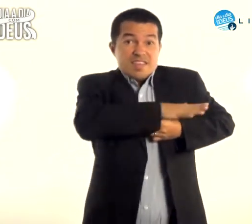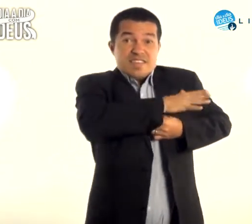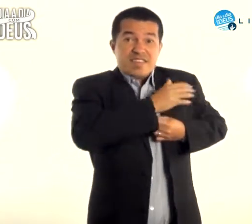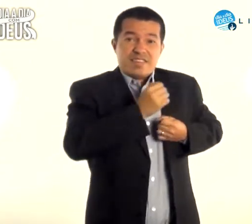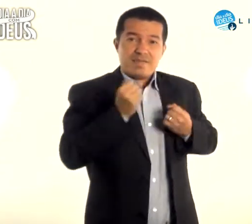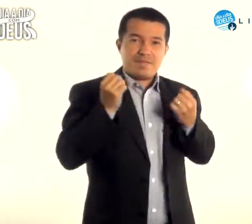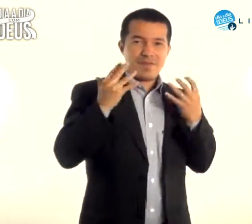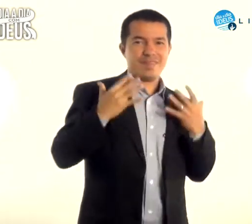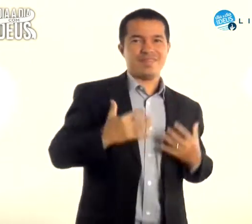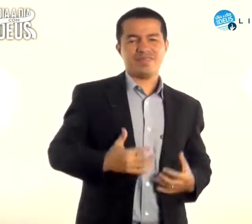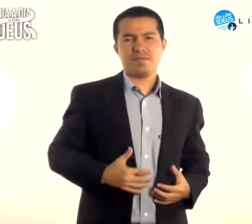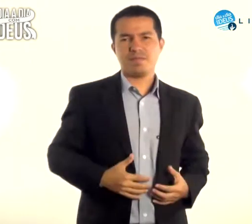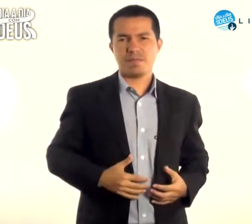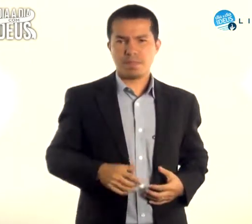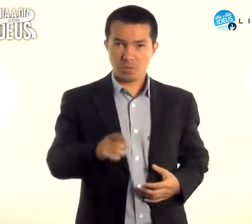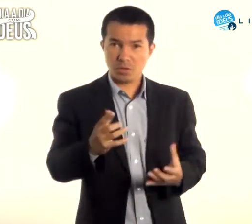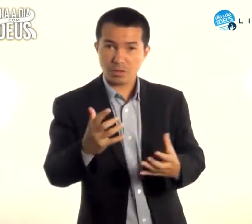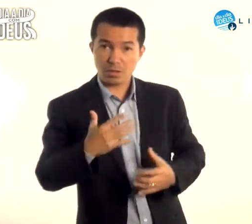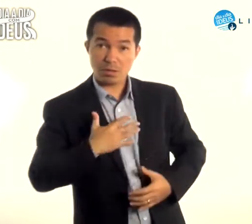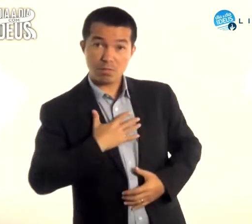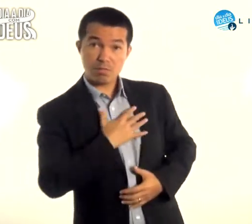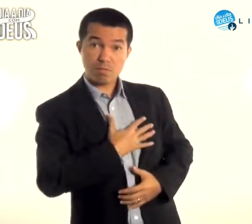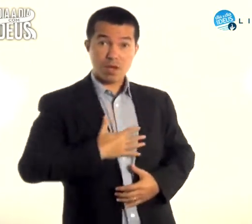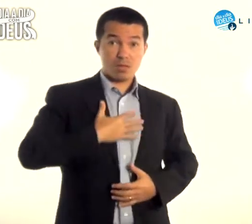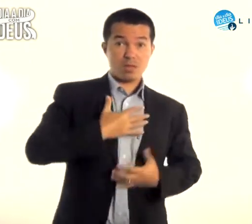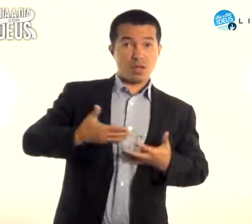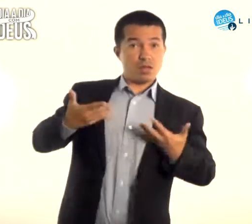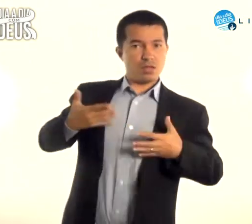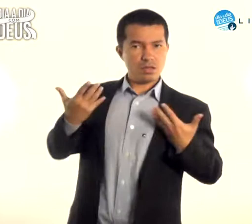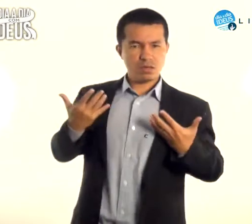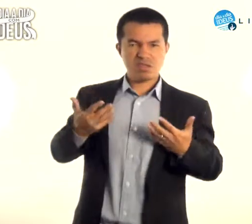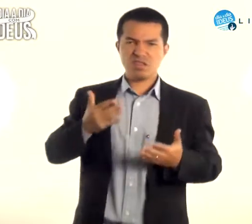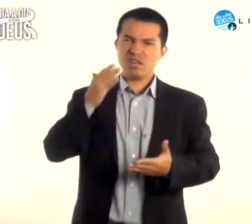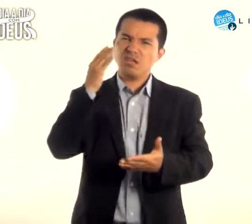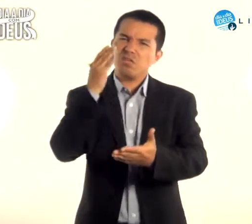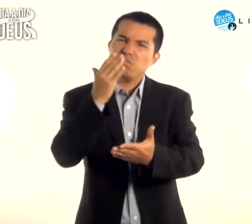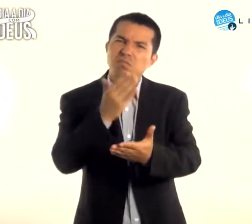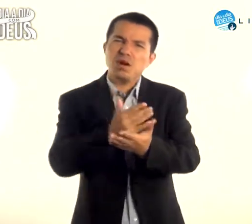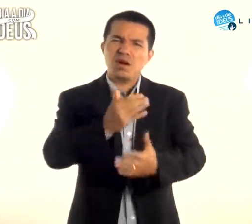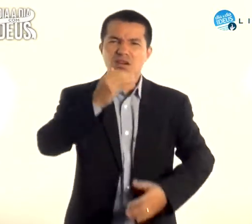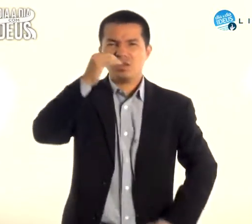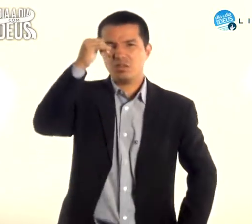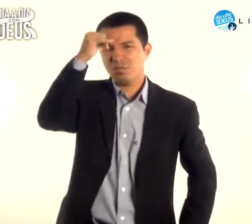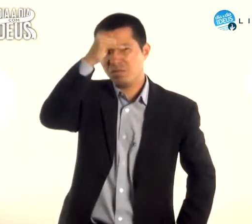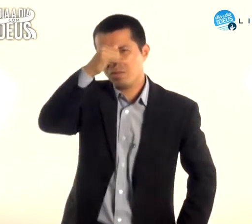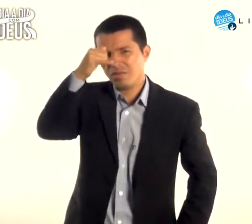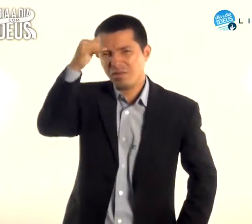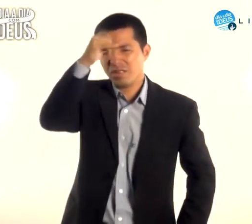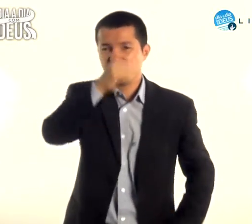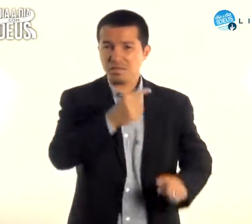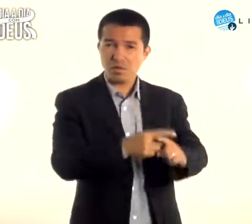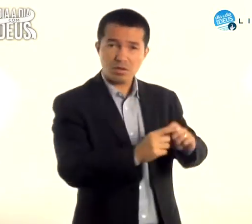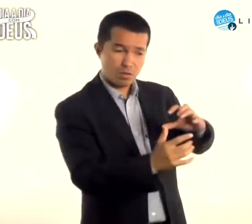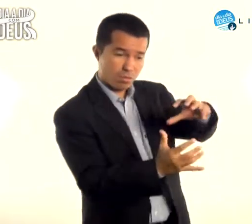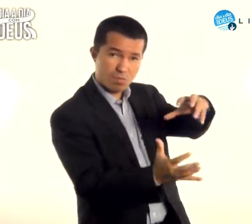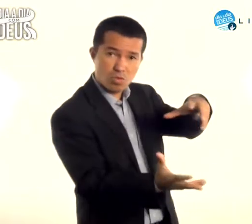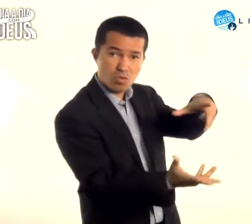satisfação? Para de olhar para as ilusões que essa vida oferece, porque O dono dessa vida,